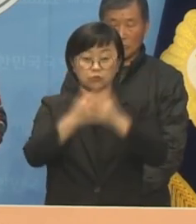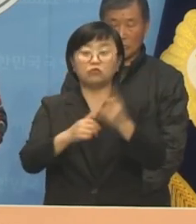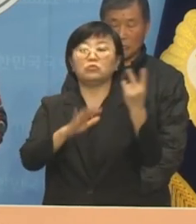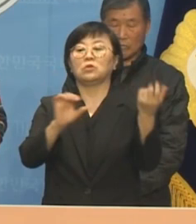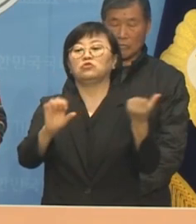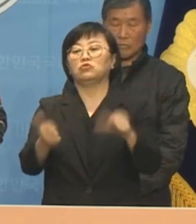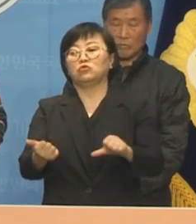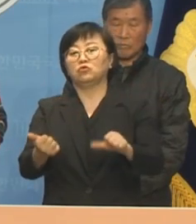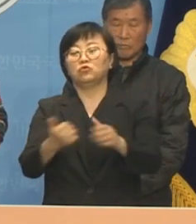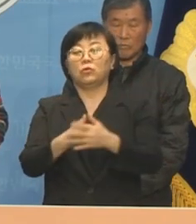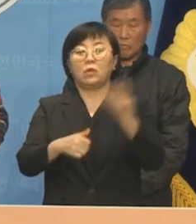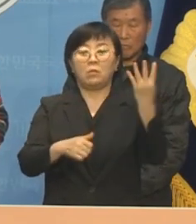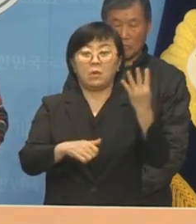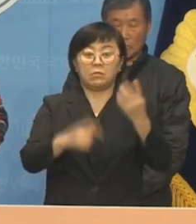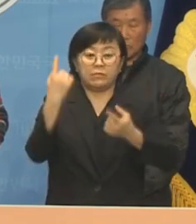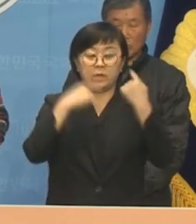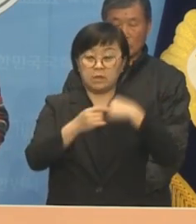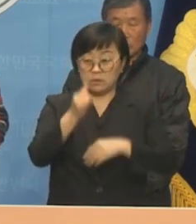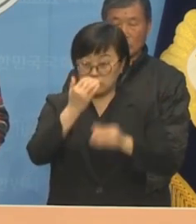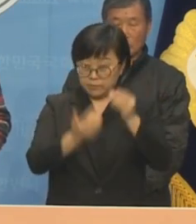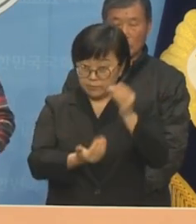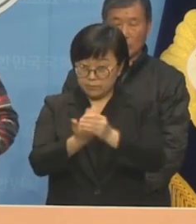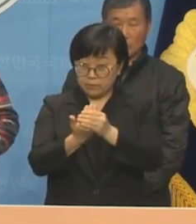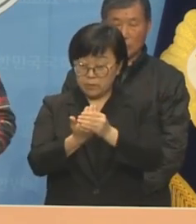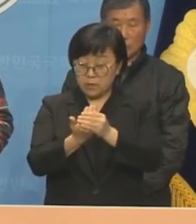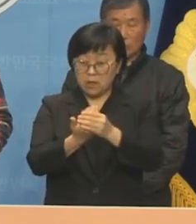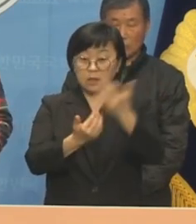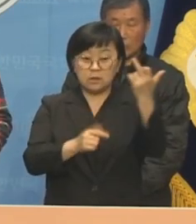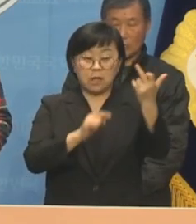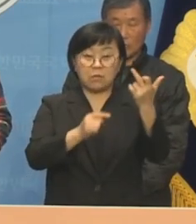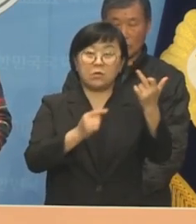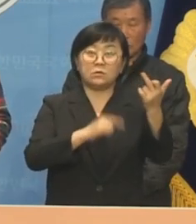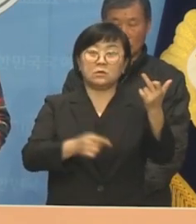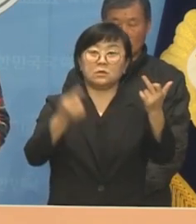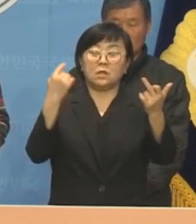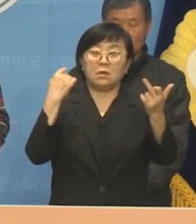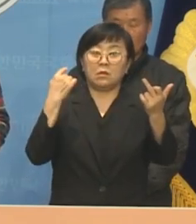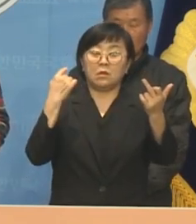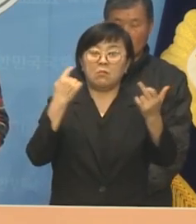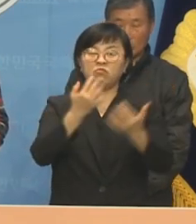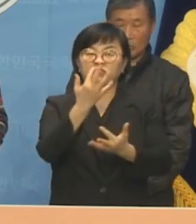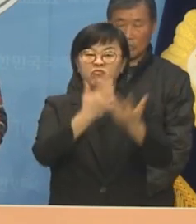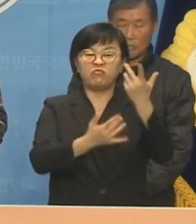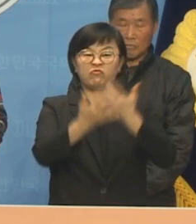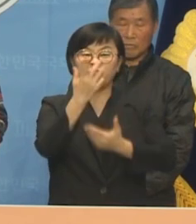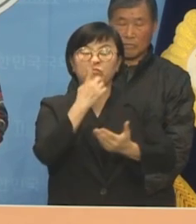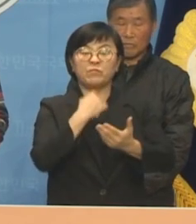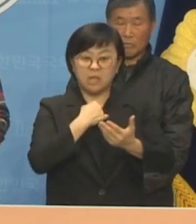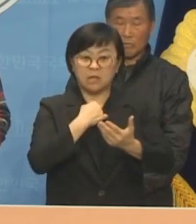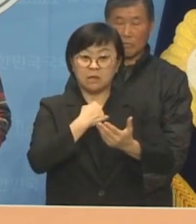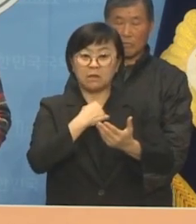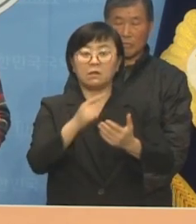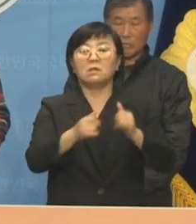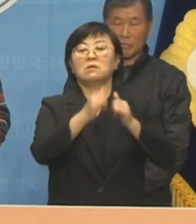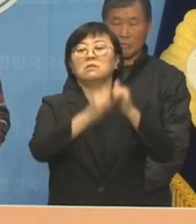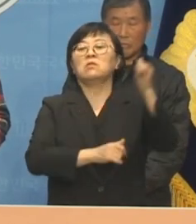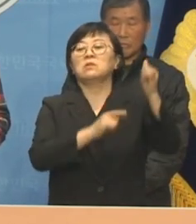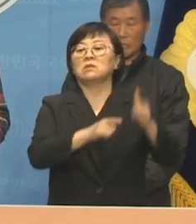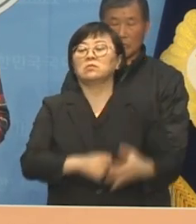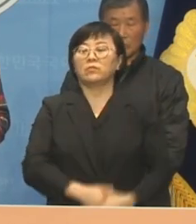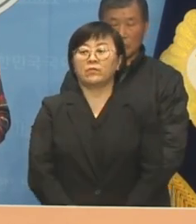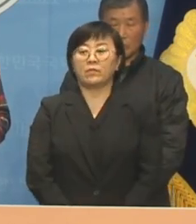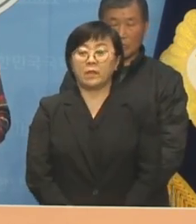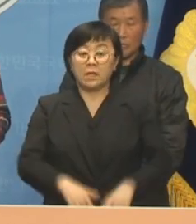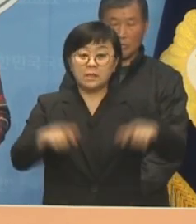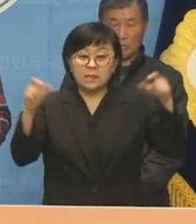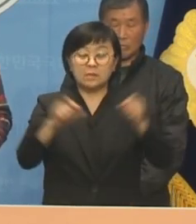사람이 죽고 4명의 사상자가 나고 산 전체의 뒤를 2번이나 전소한 그런 이력이 있는 회사입니다.